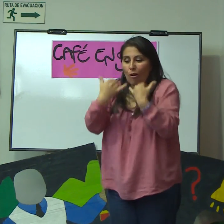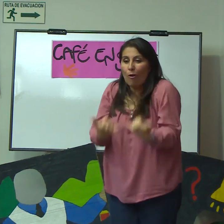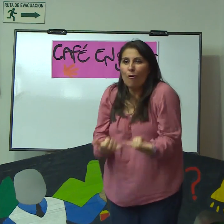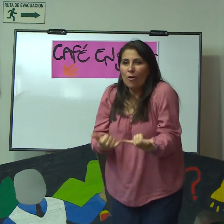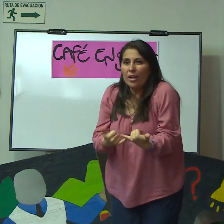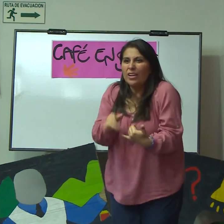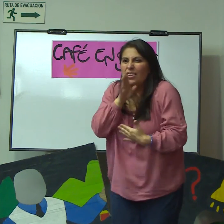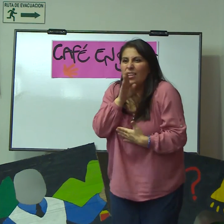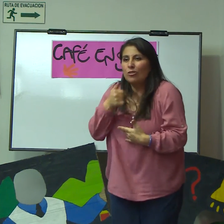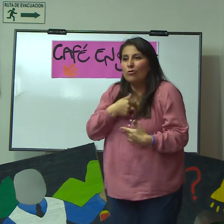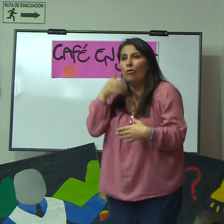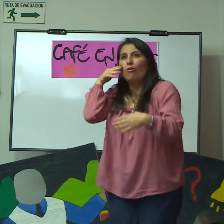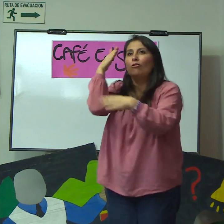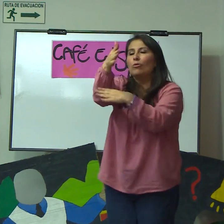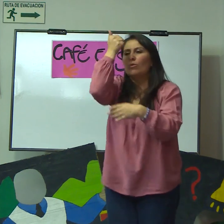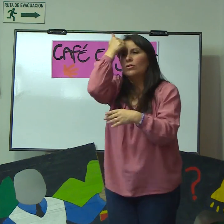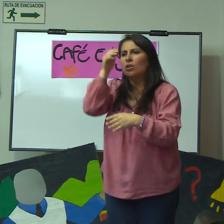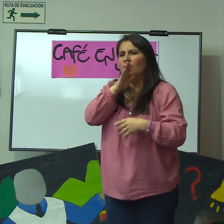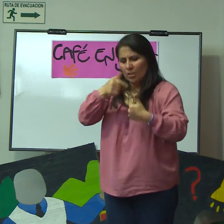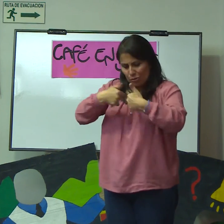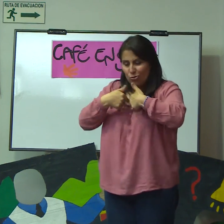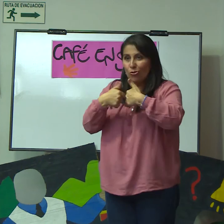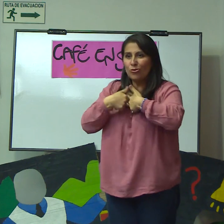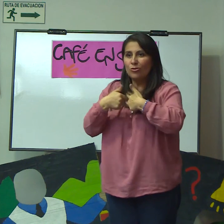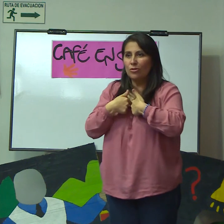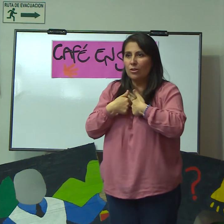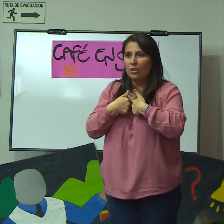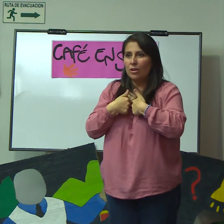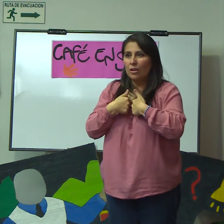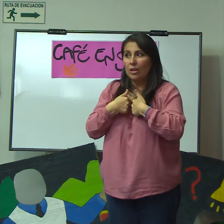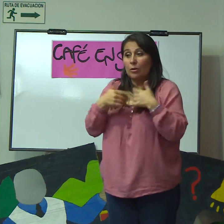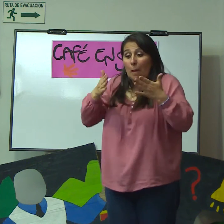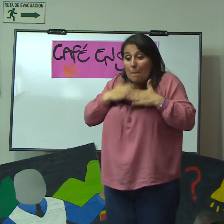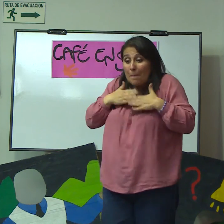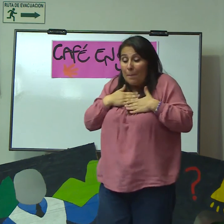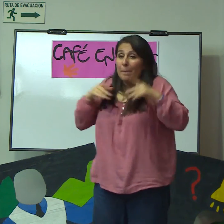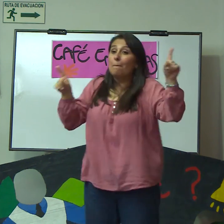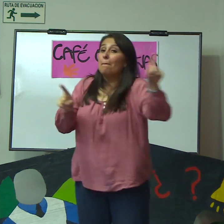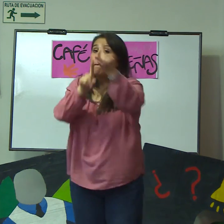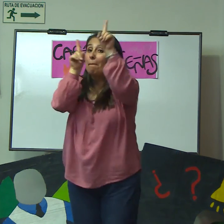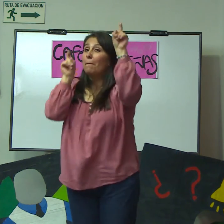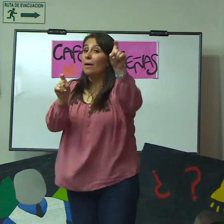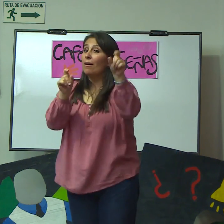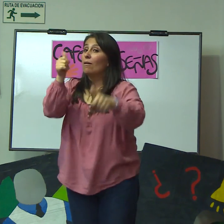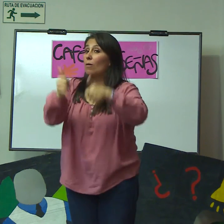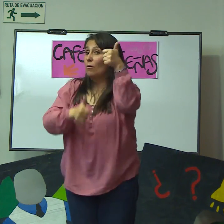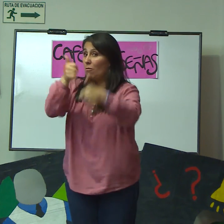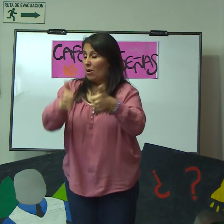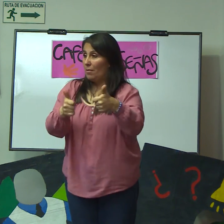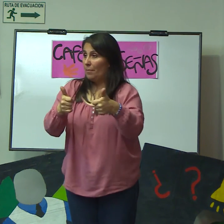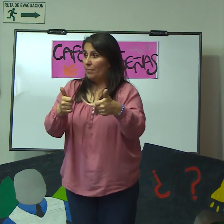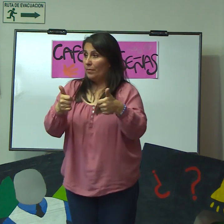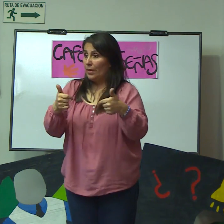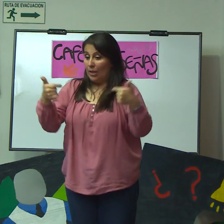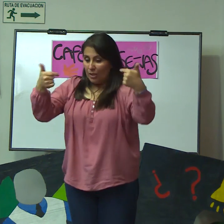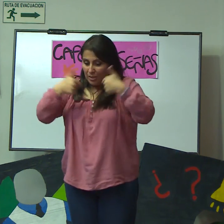que la pregunta es, o por lo menos para mí, si yo en esta función de docencia o en